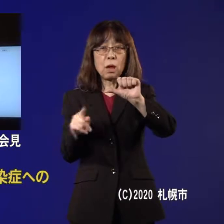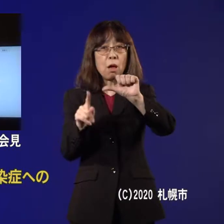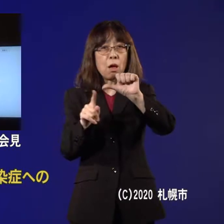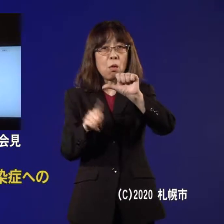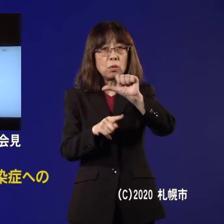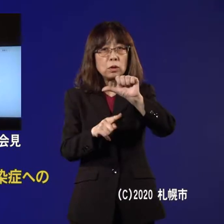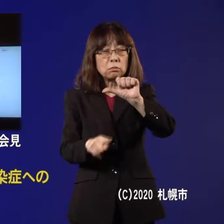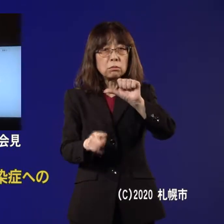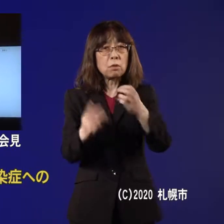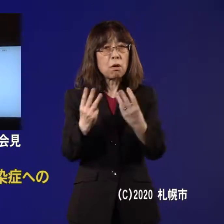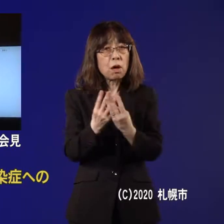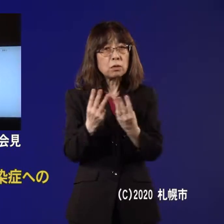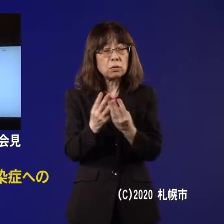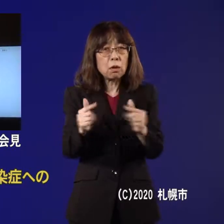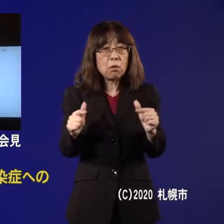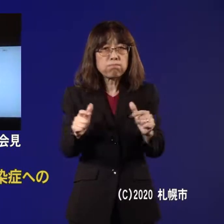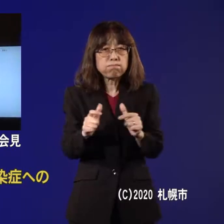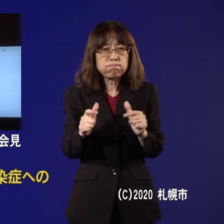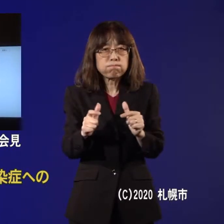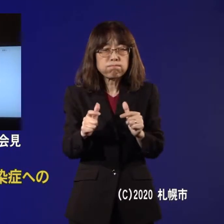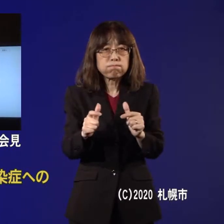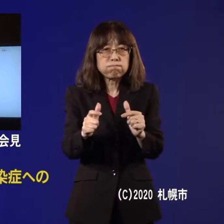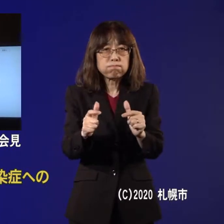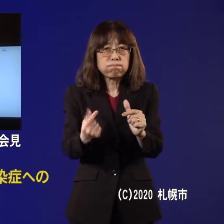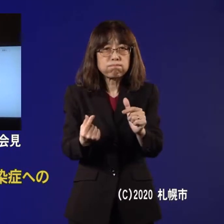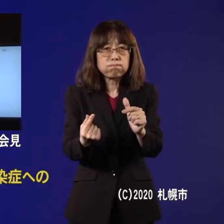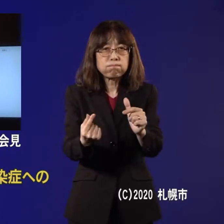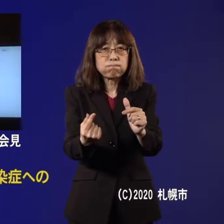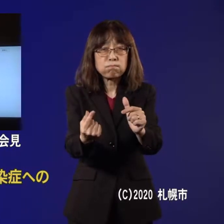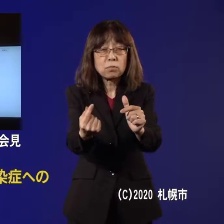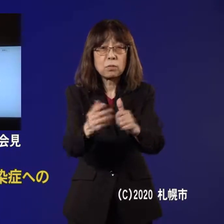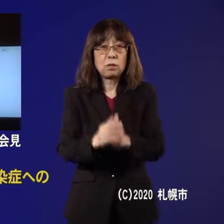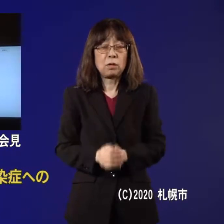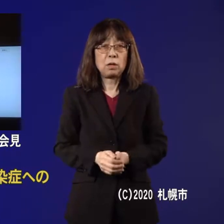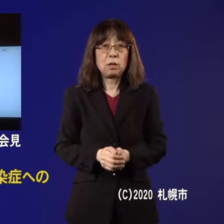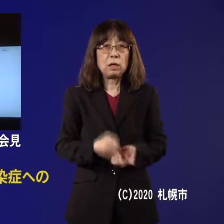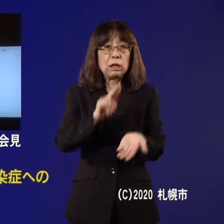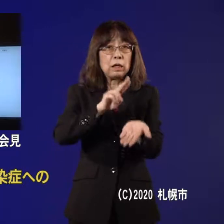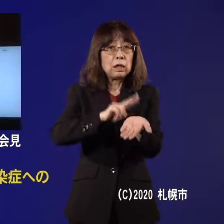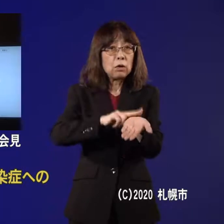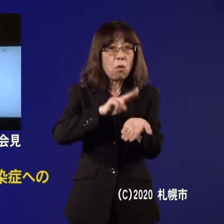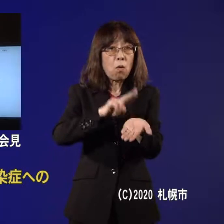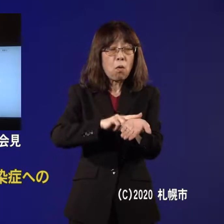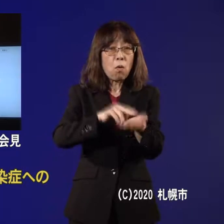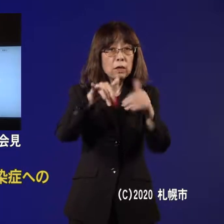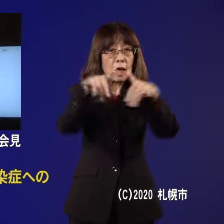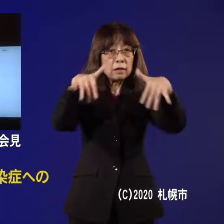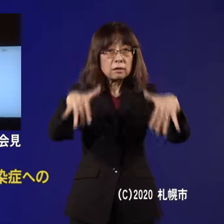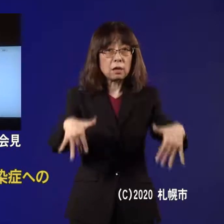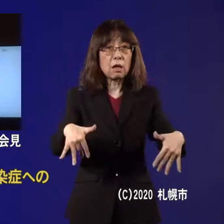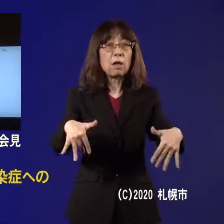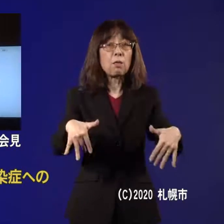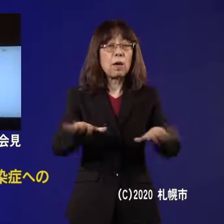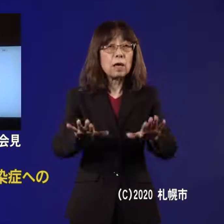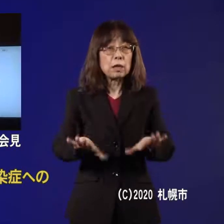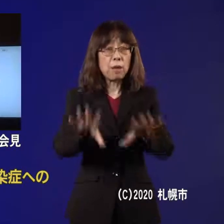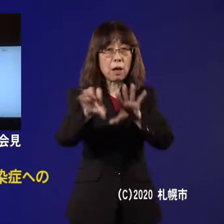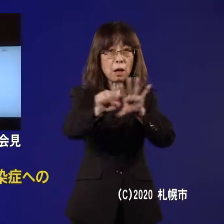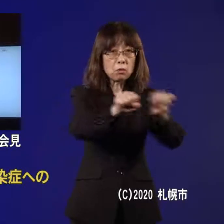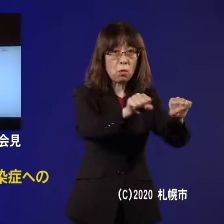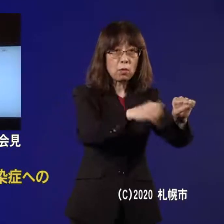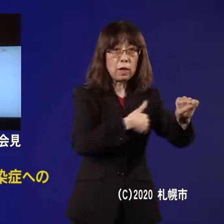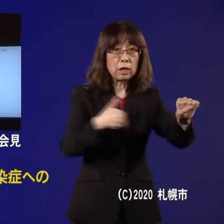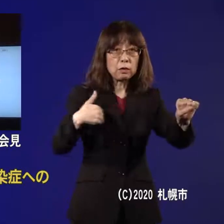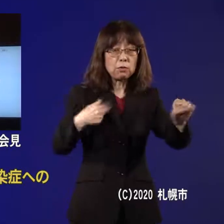に増えていない状況でありますので、医療体制については今確保できているベッド